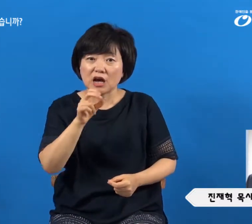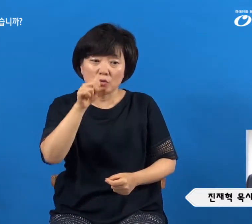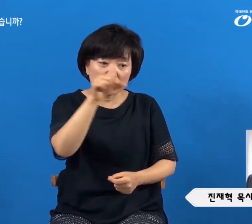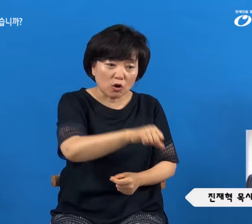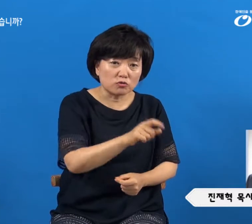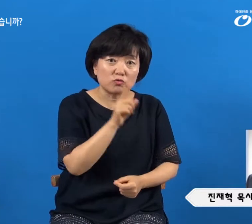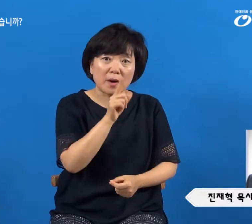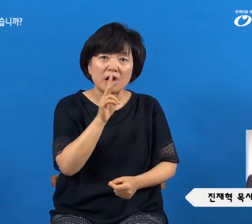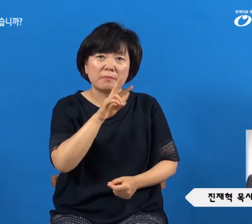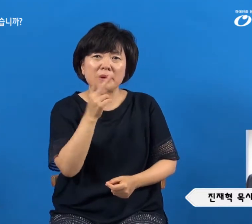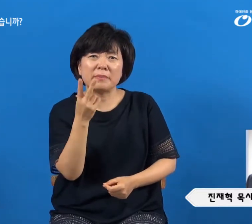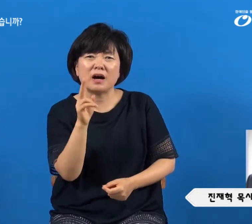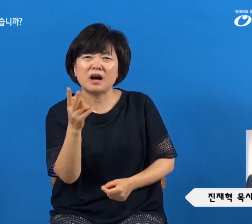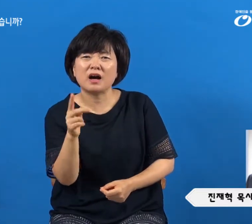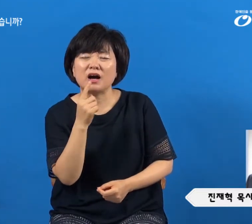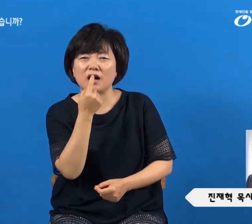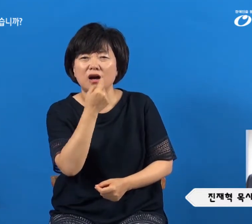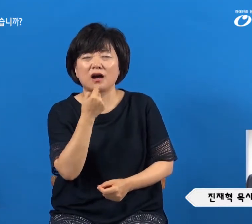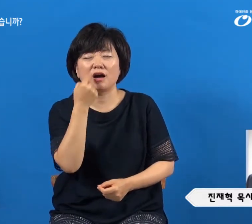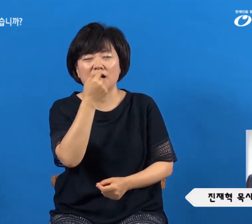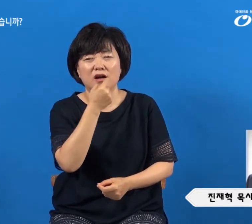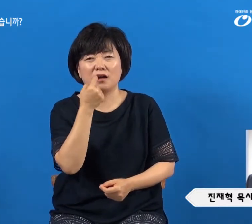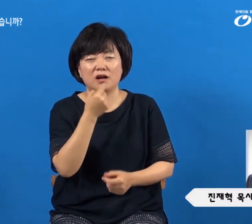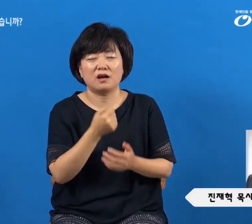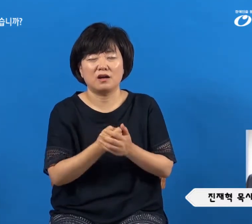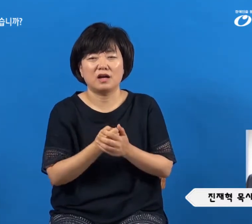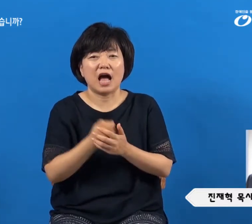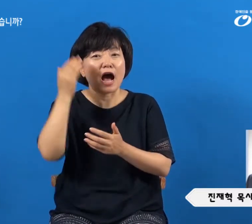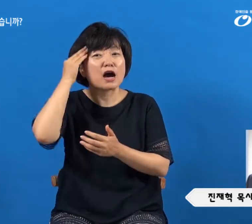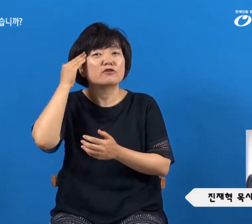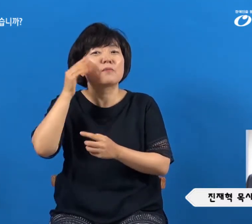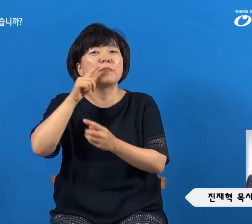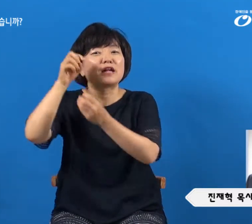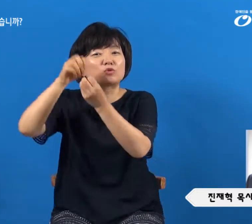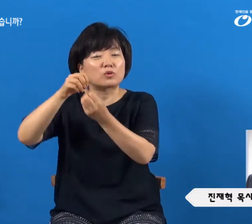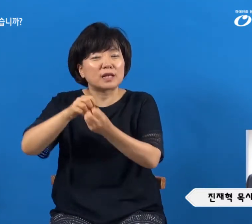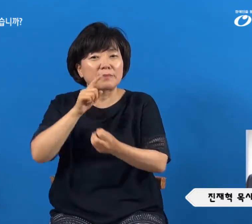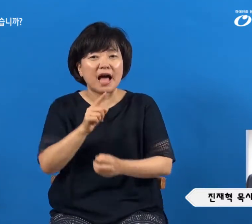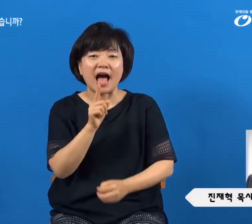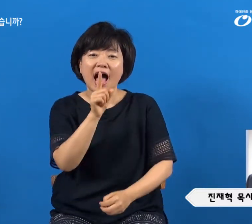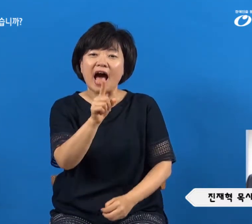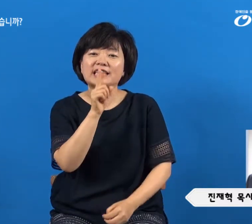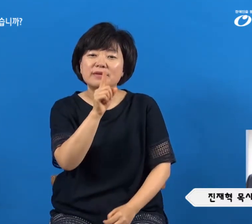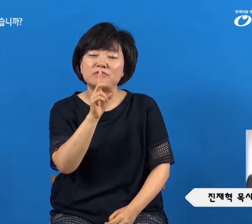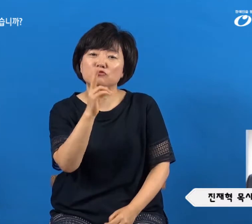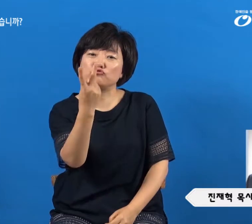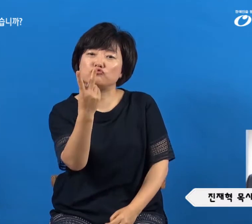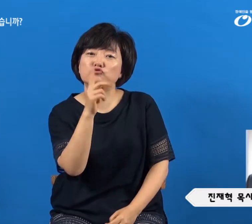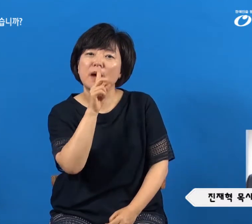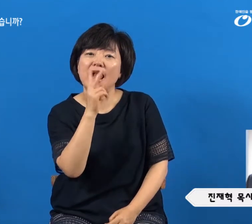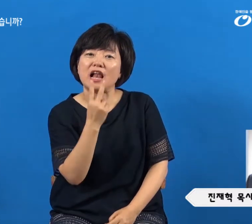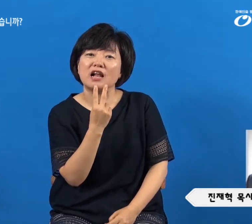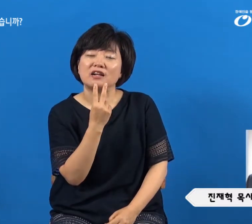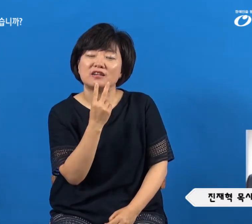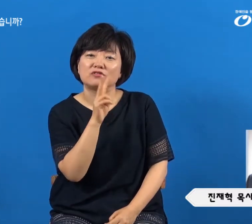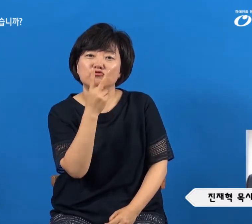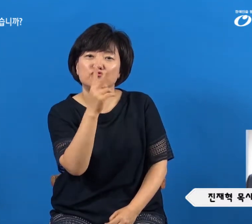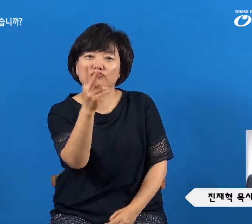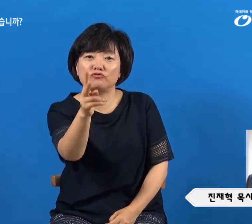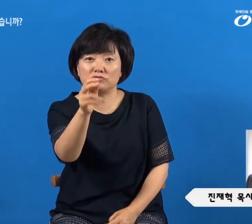한 입에서 나오지 않느냐. 우리가 이것을 한국말로 이렇게 표현합니다. 한 입으로 두 말